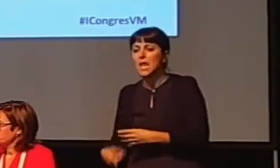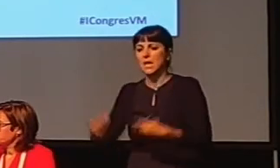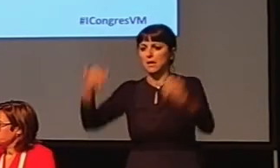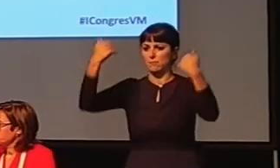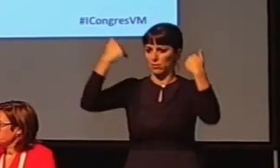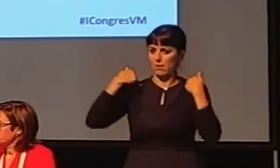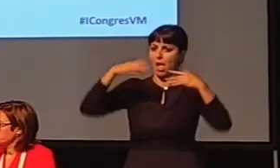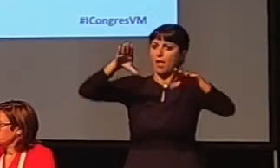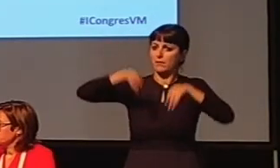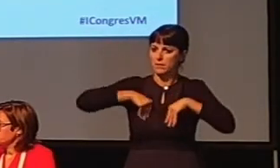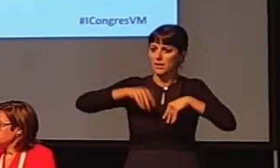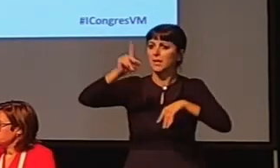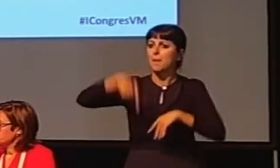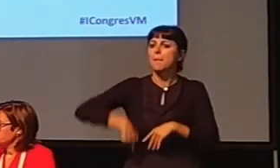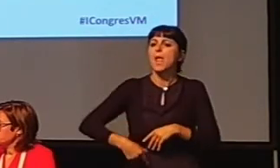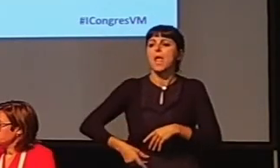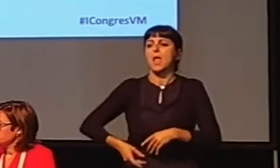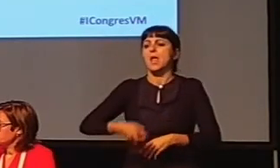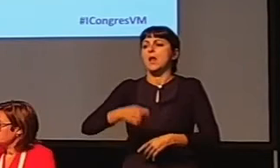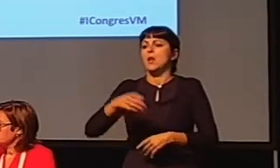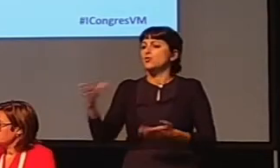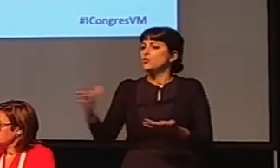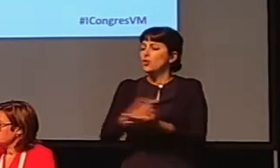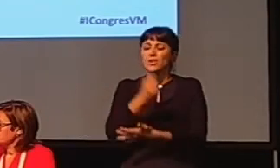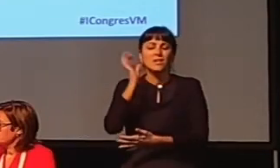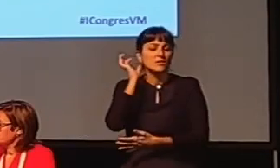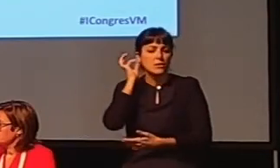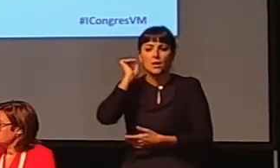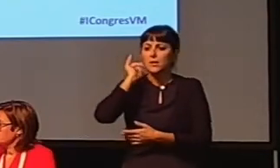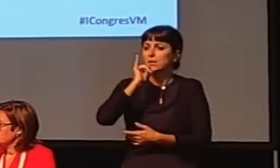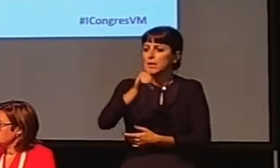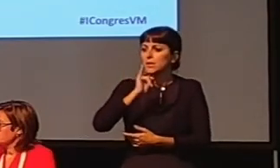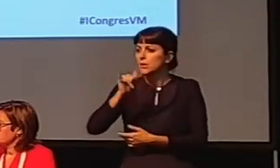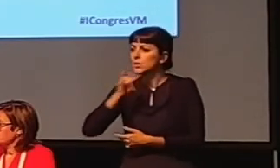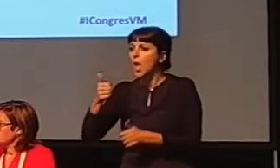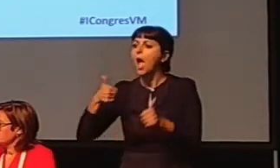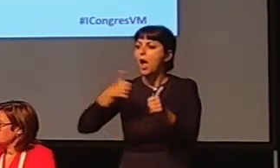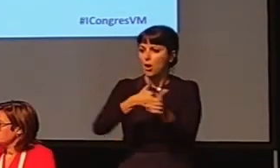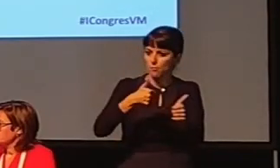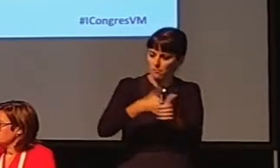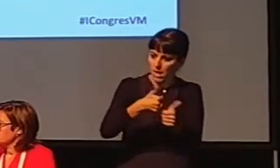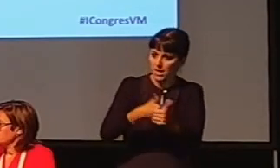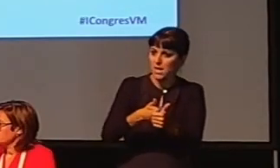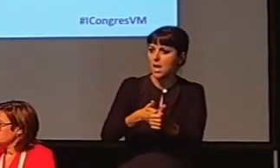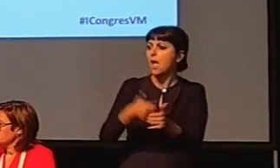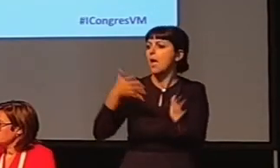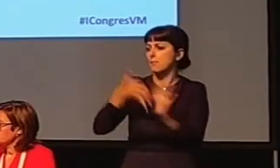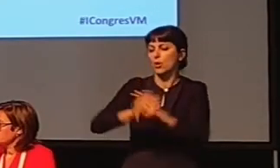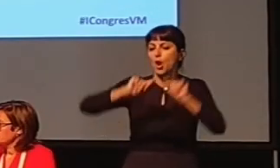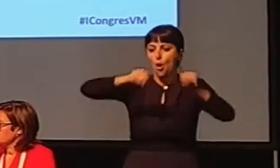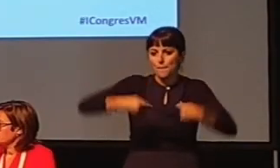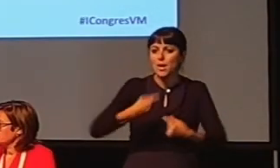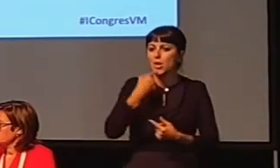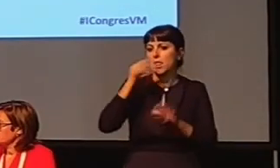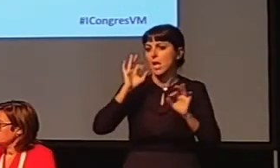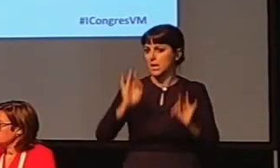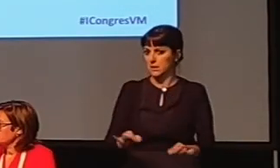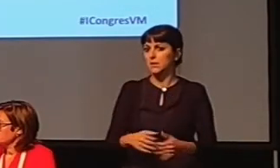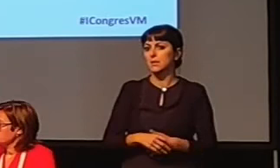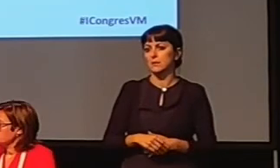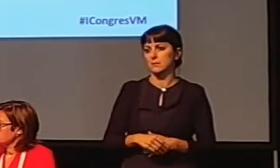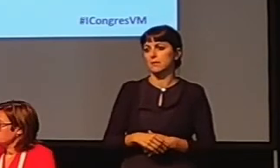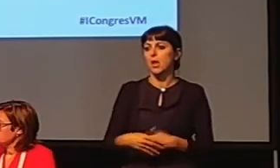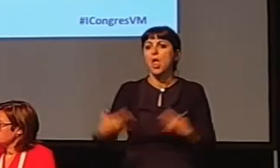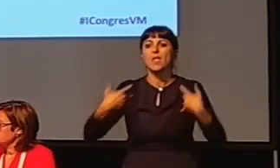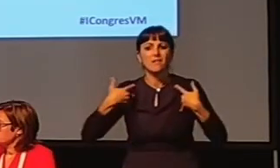la responsabilitat, que tingueu juristes, que totes les dones que posen denúncia vagin acompanyades, com diu el conveni de l'estatus de la víctima. Estem